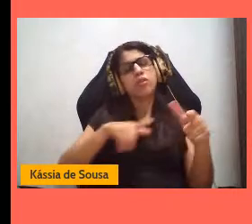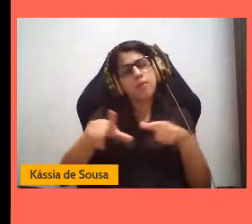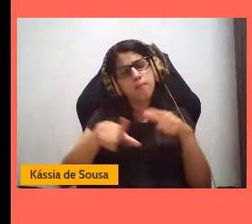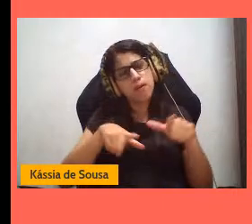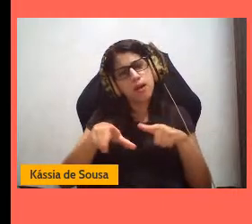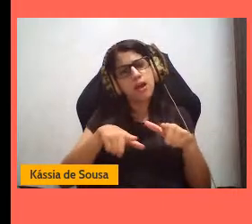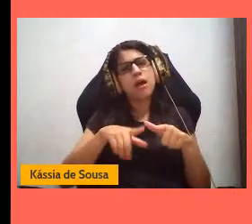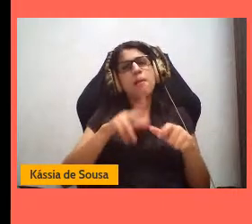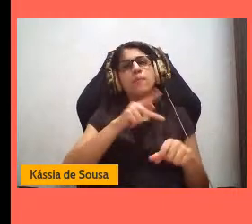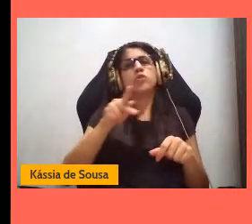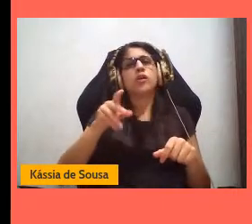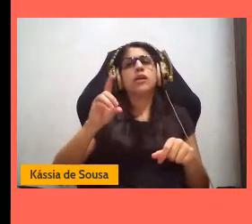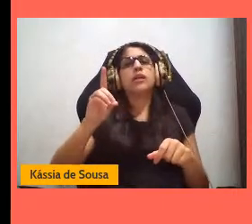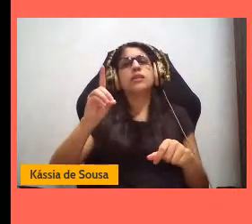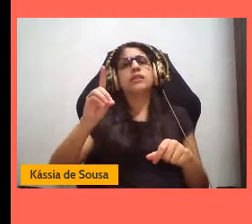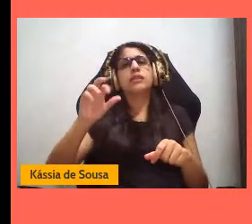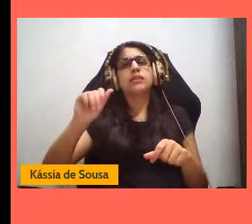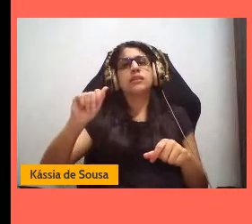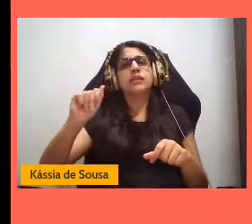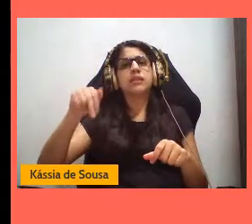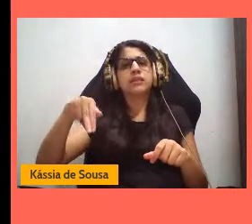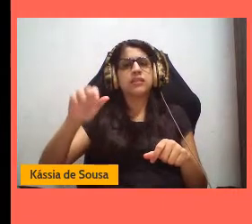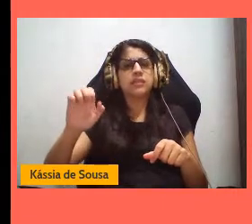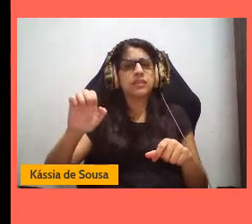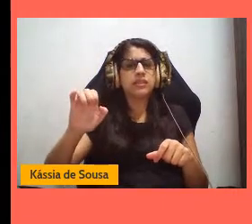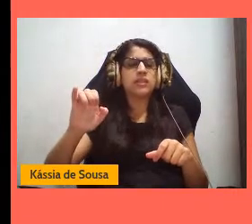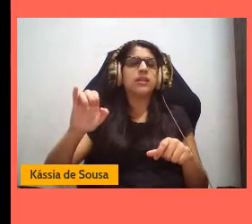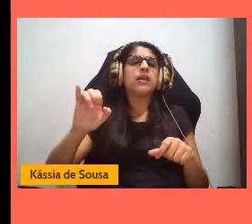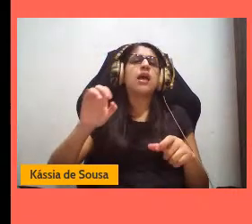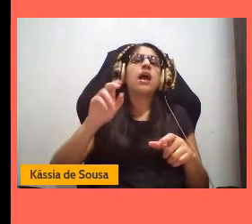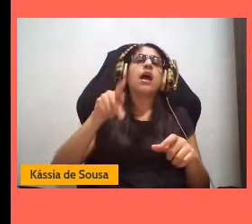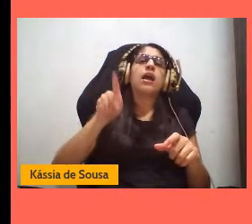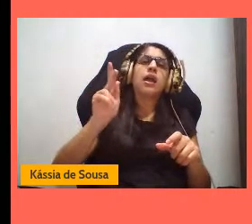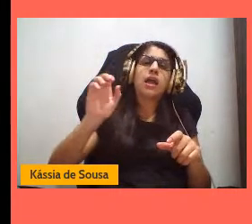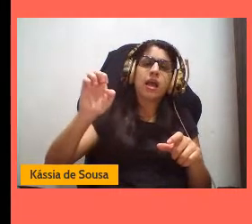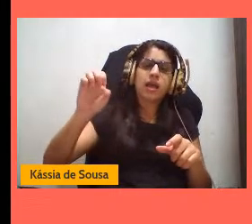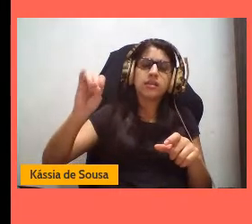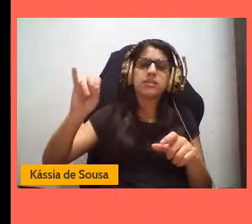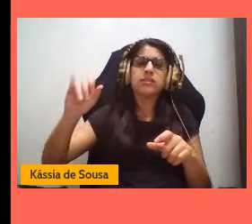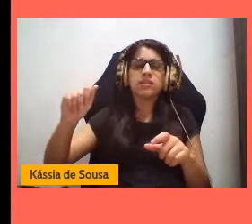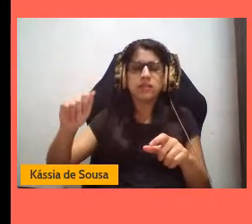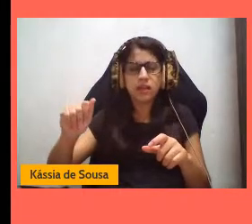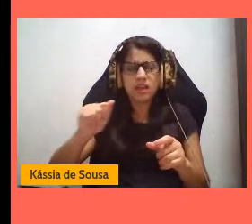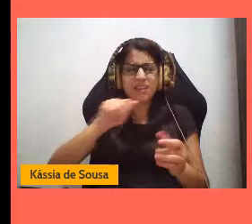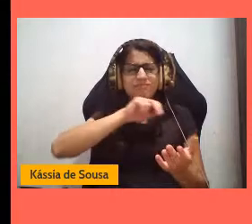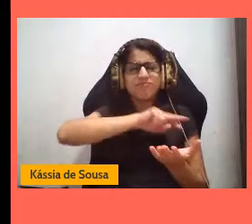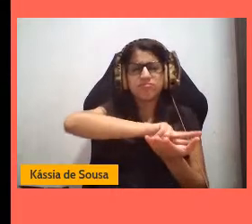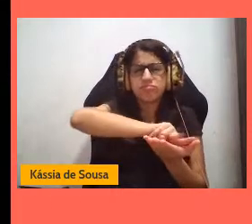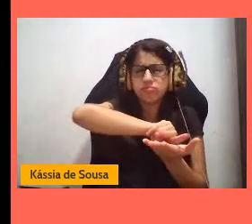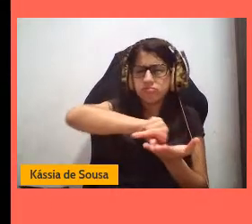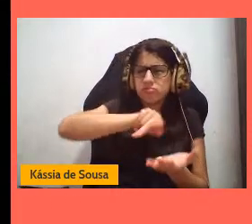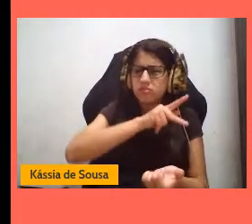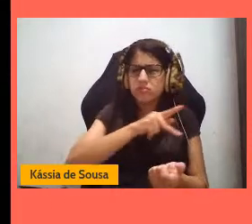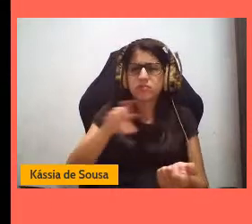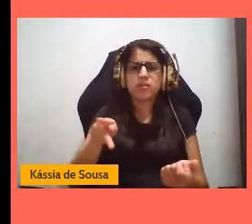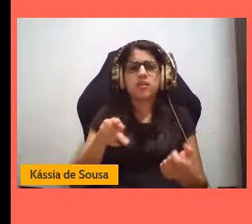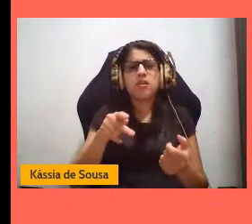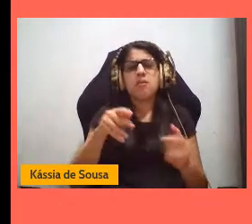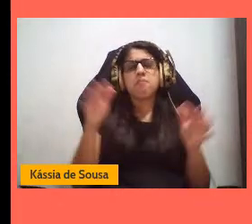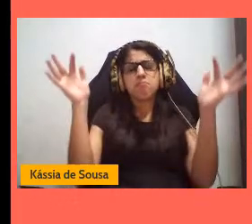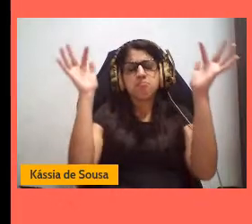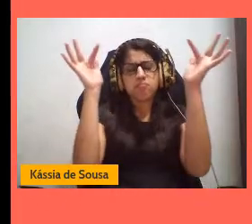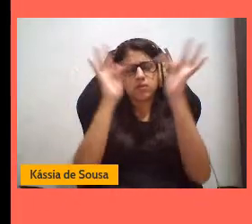a Késia, o Daniel, Thaís, né, a professora Isabel, enfim, a todos, e muito